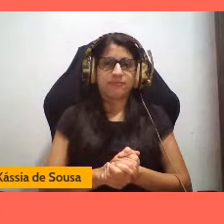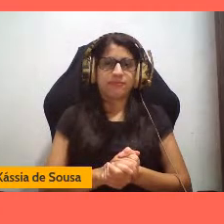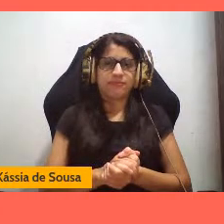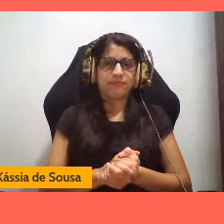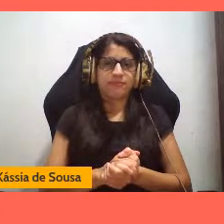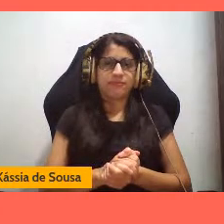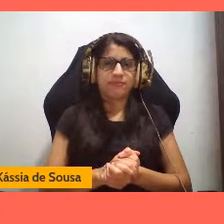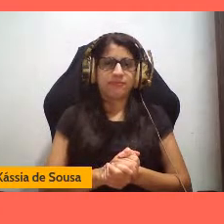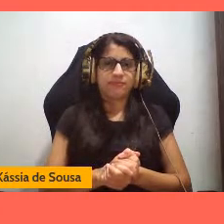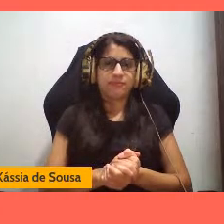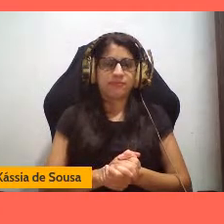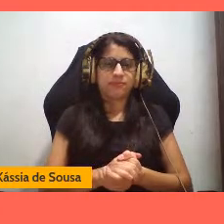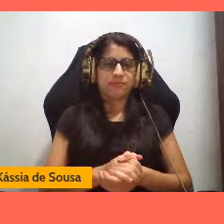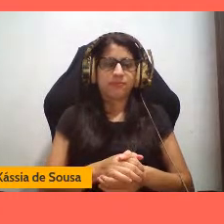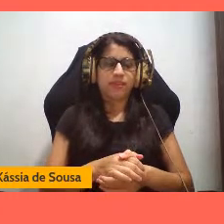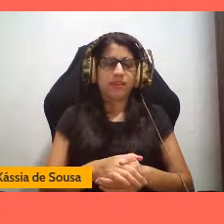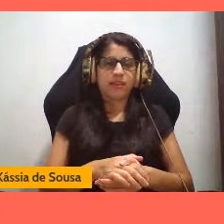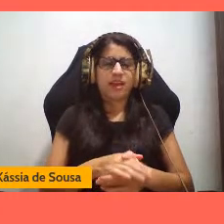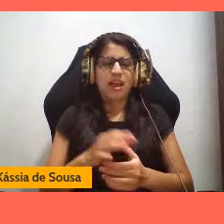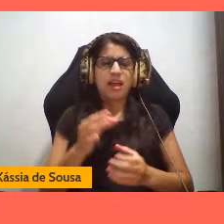Excelente sugestão, professora.